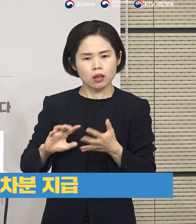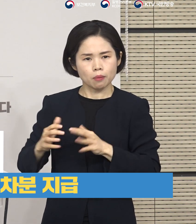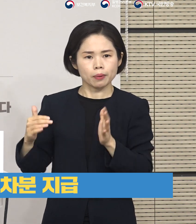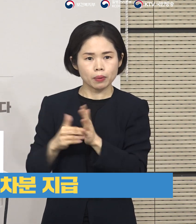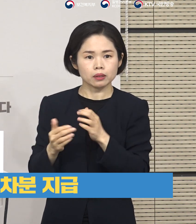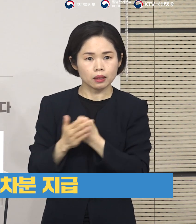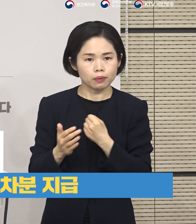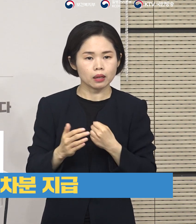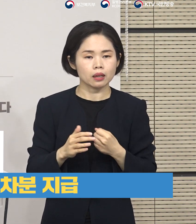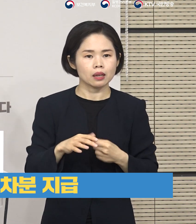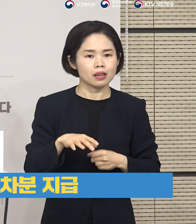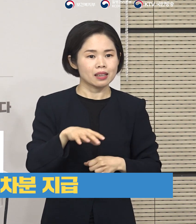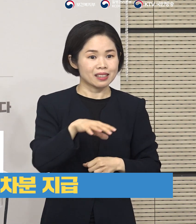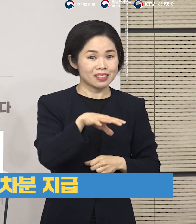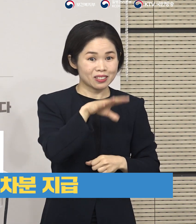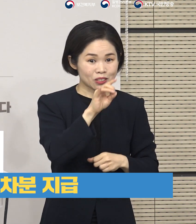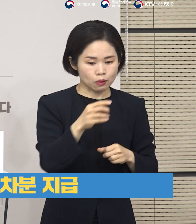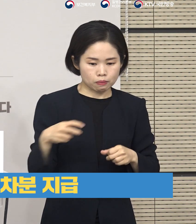시작을 한 게 3월